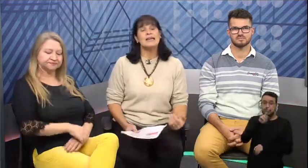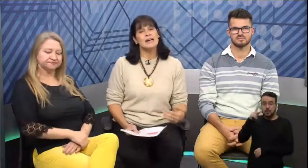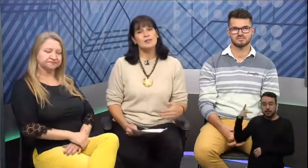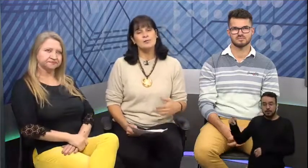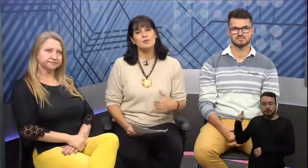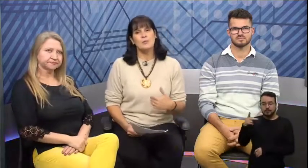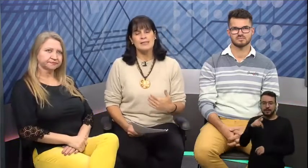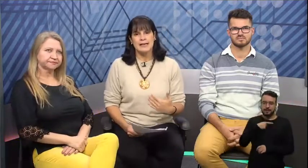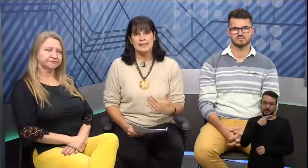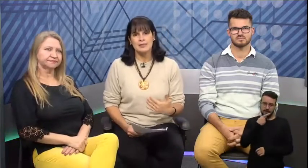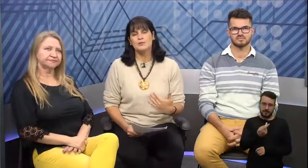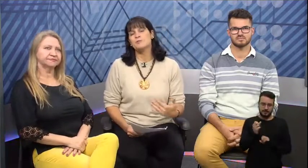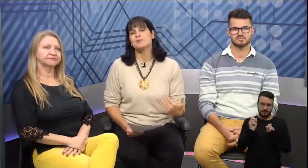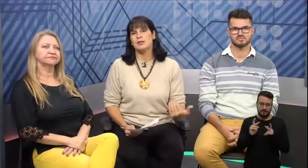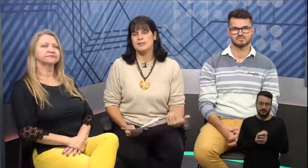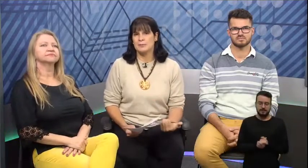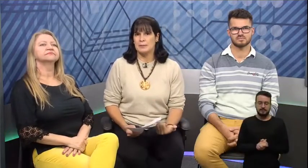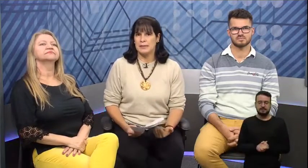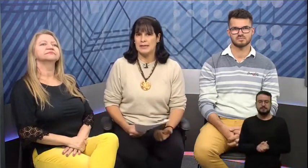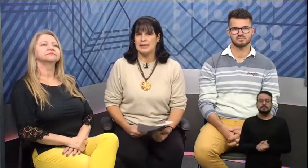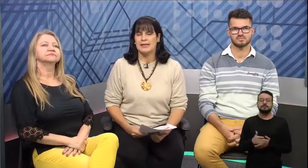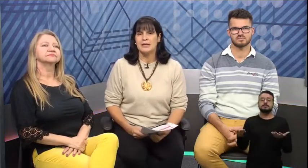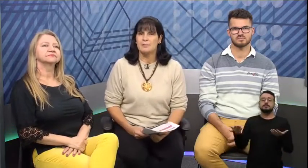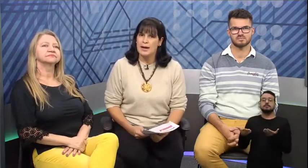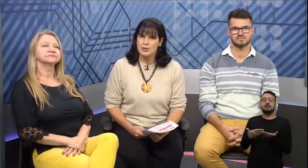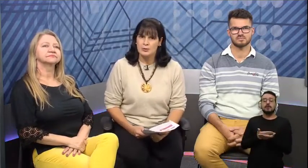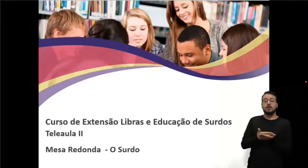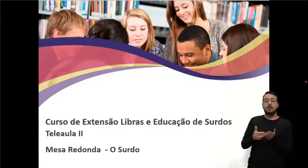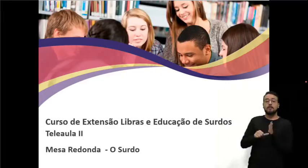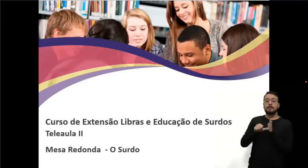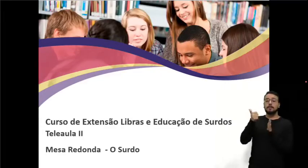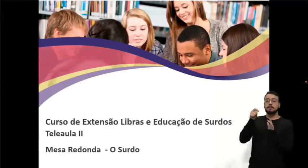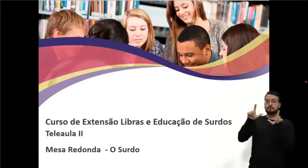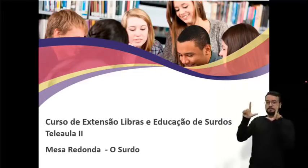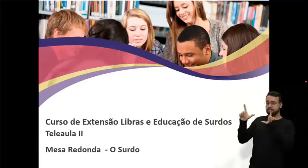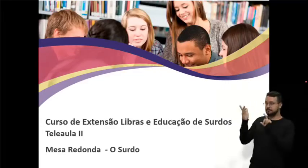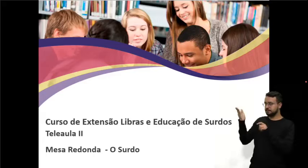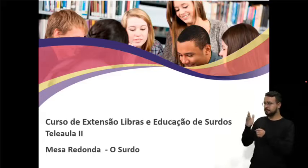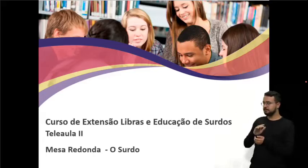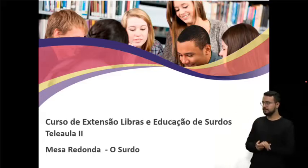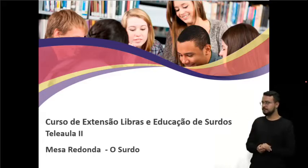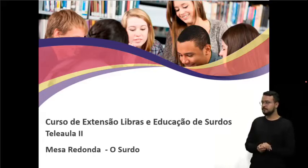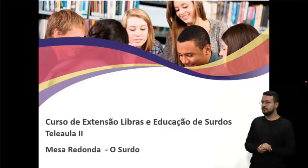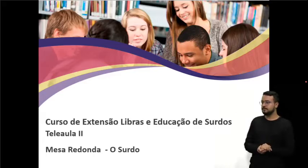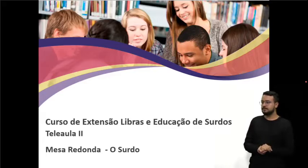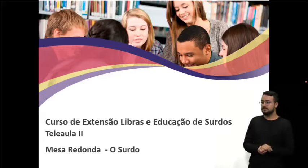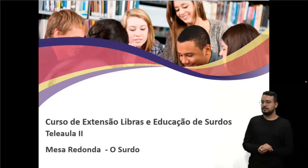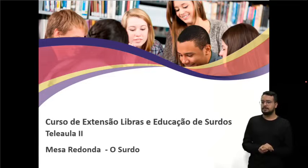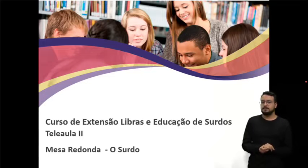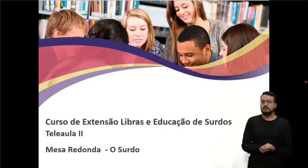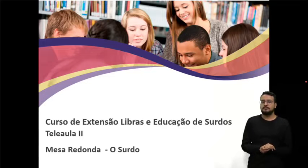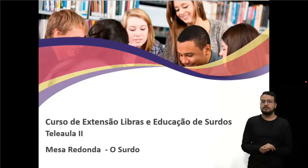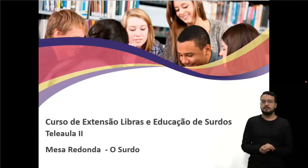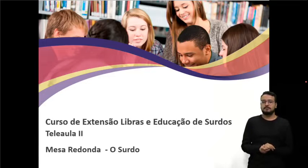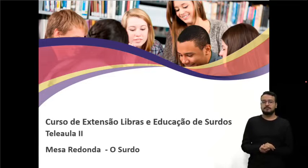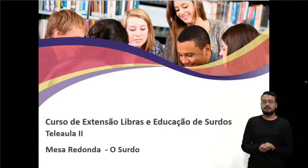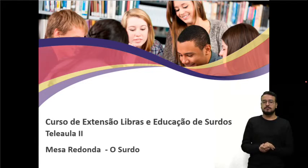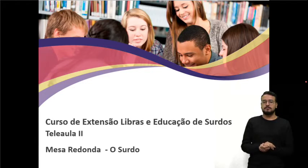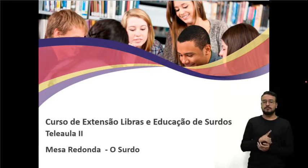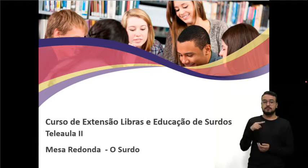aí nós vamos começar, então, vamos para a nossa primeira imagem no quadro. Olha lá, nós estamos falando